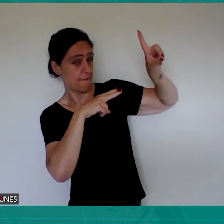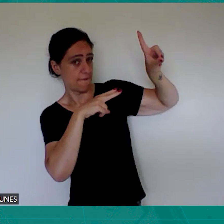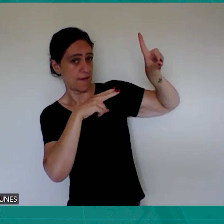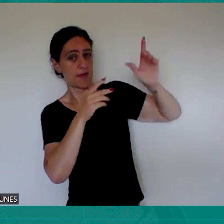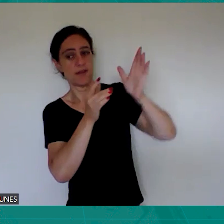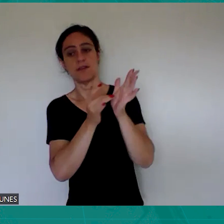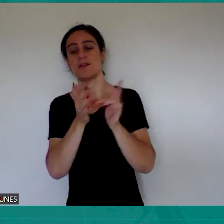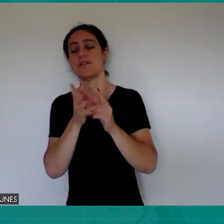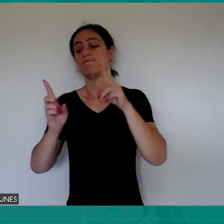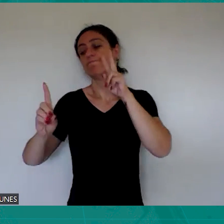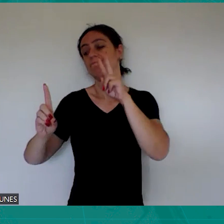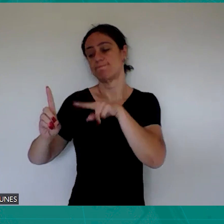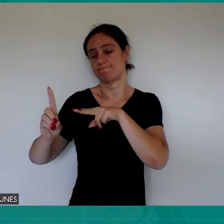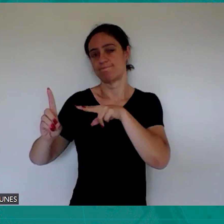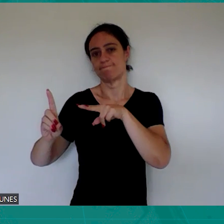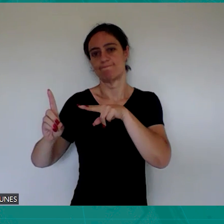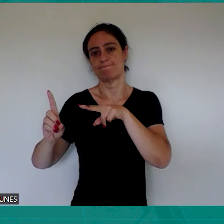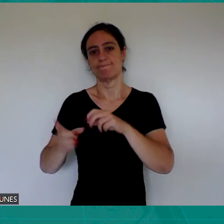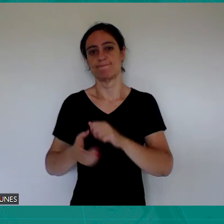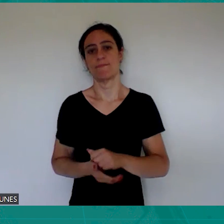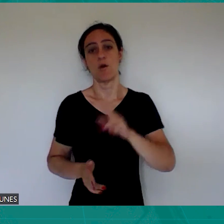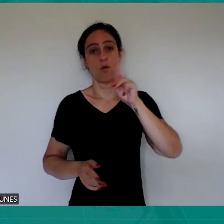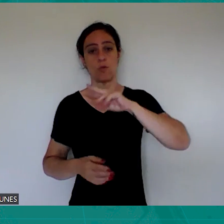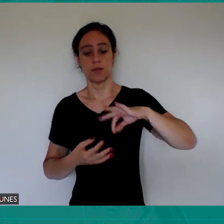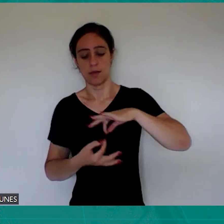Espírito, ou não?